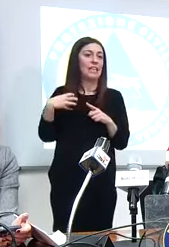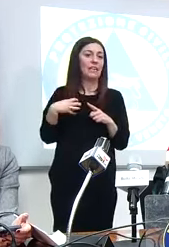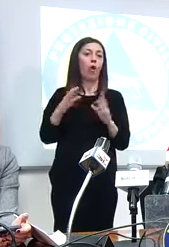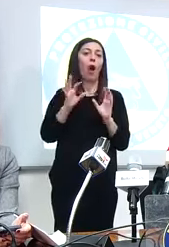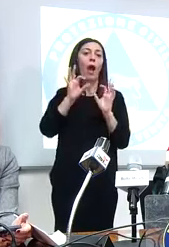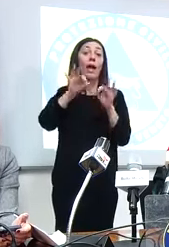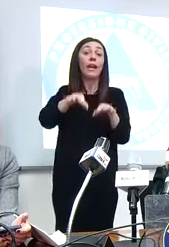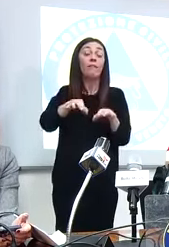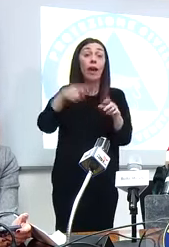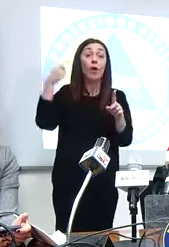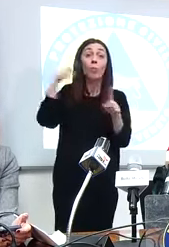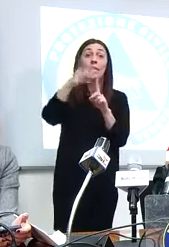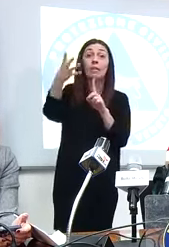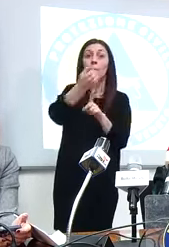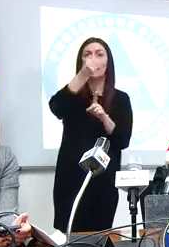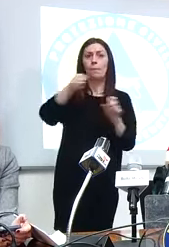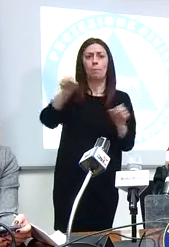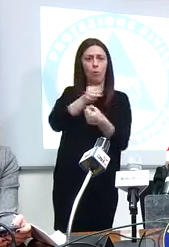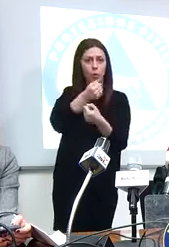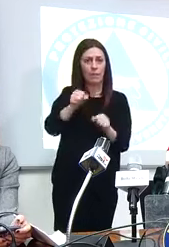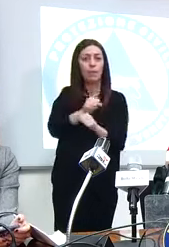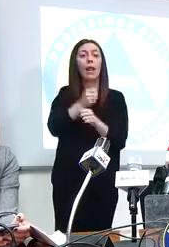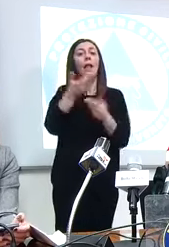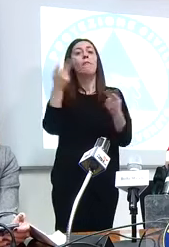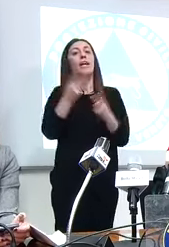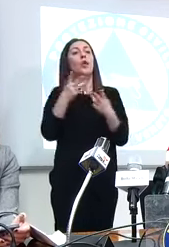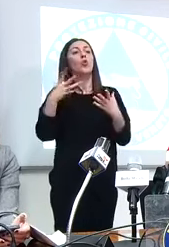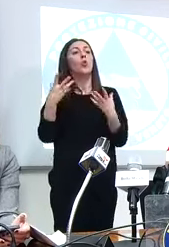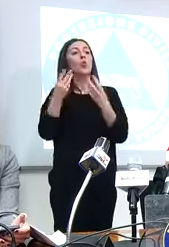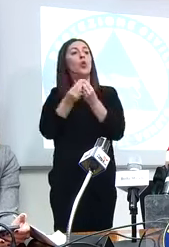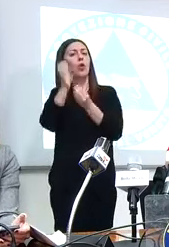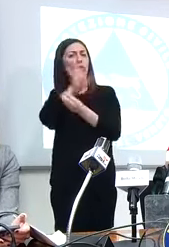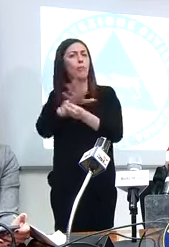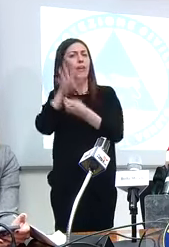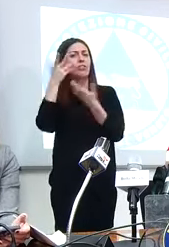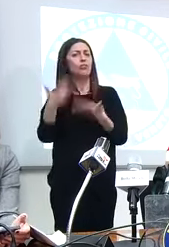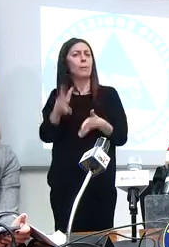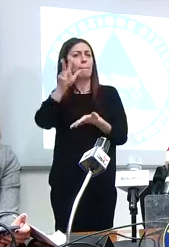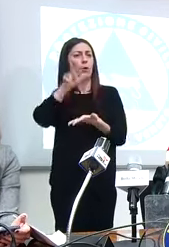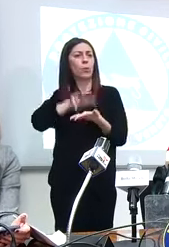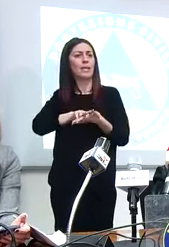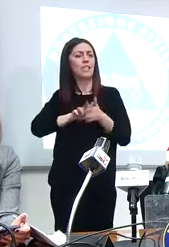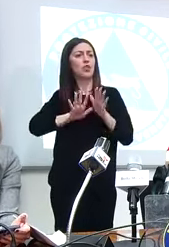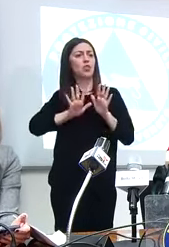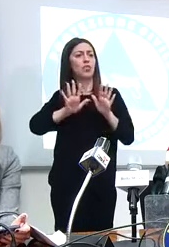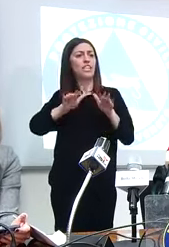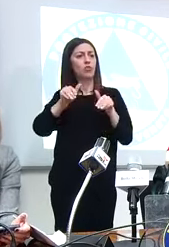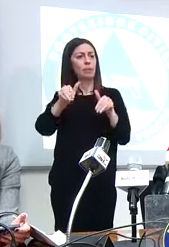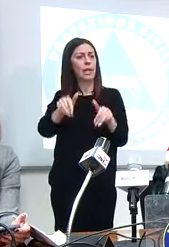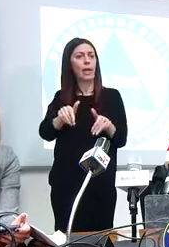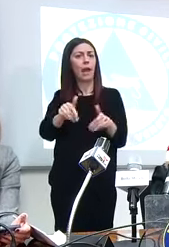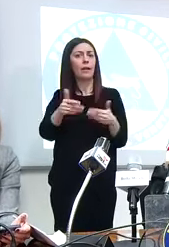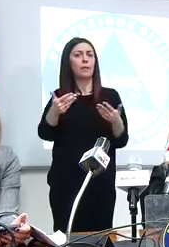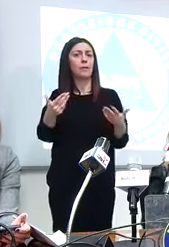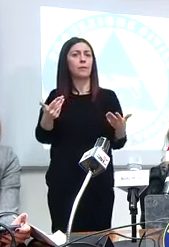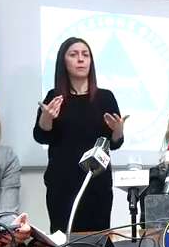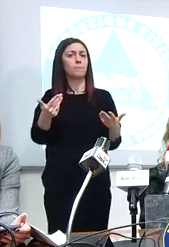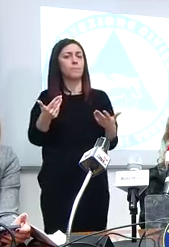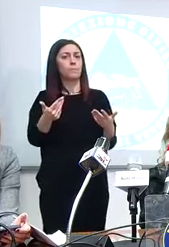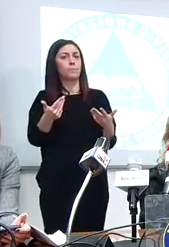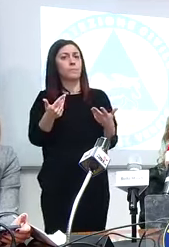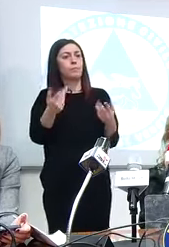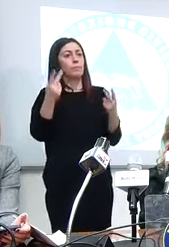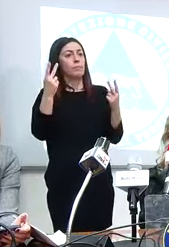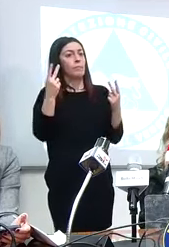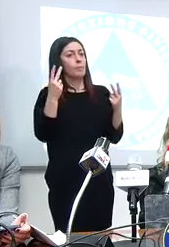l'Unione Europea abbia messo 10 miliardi già con questi grossi colossi farmaceutici e altrettanto abbia